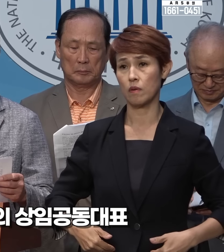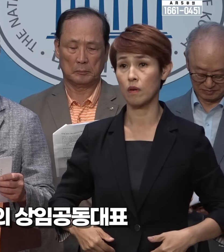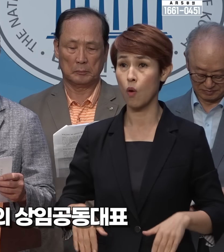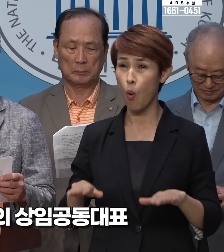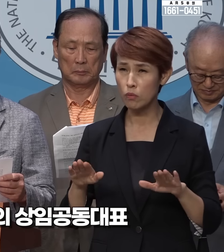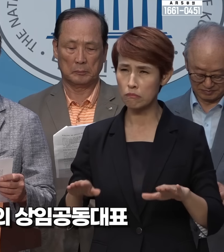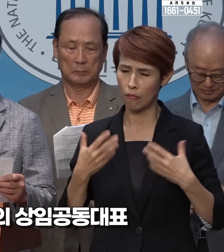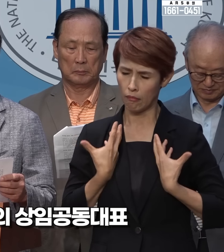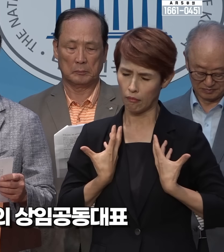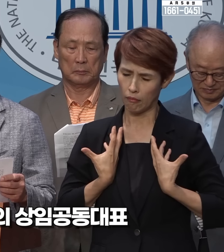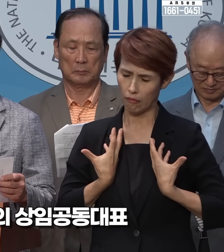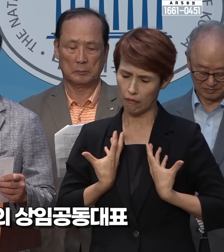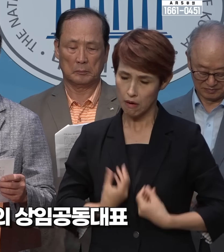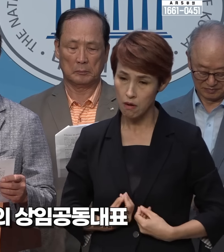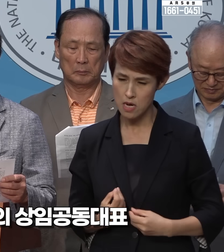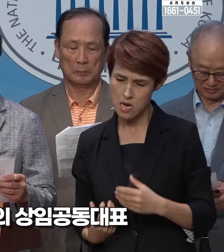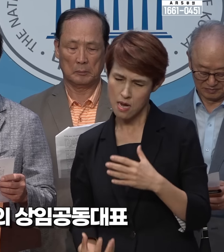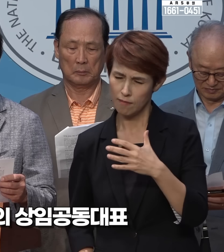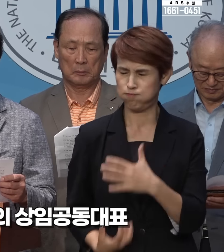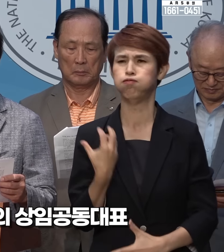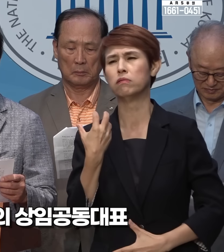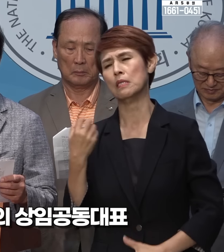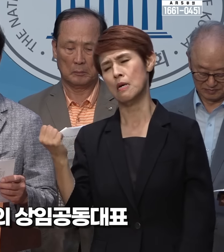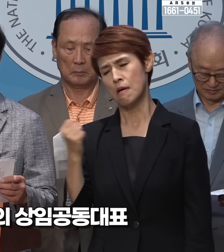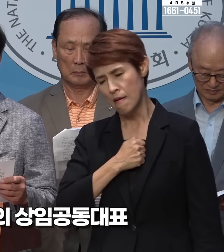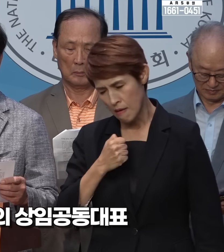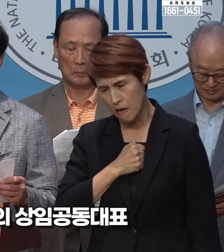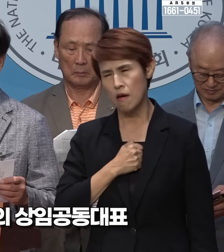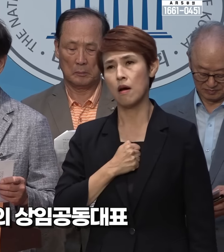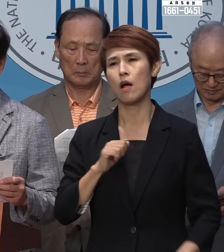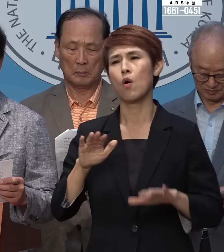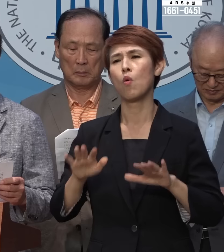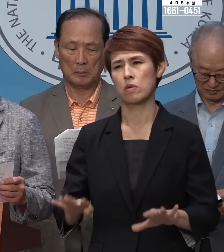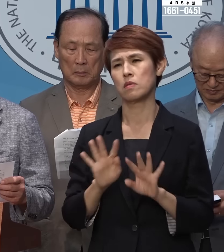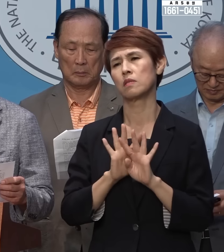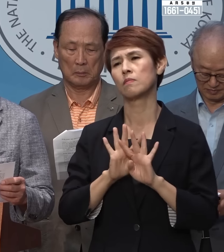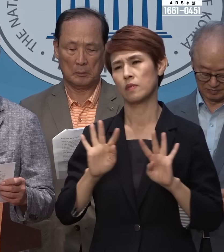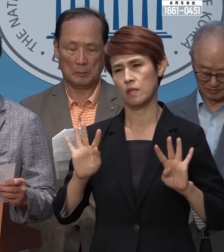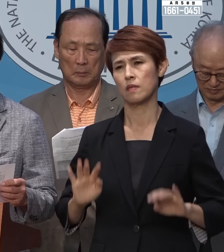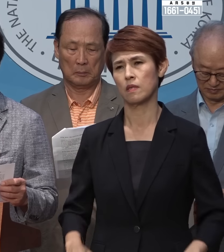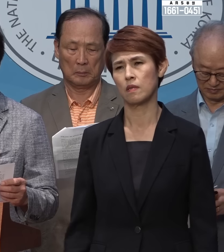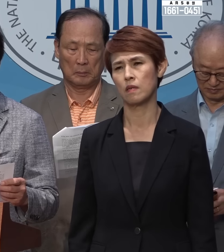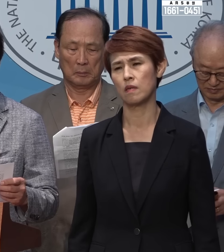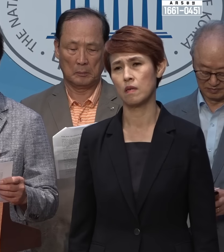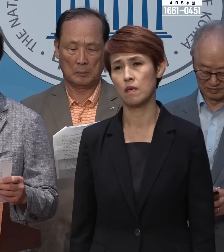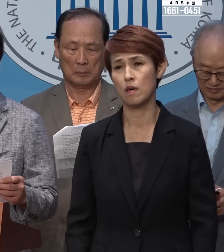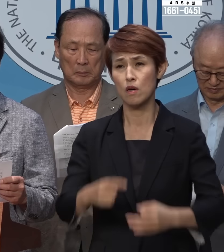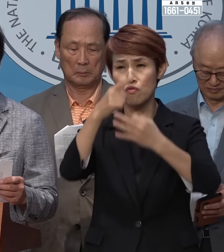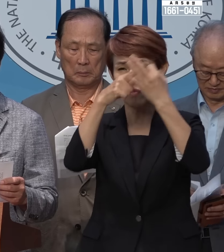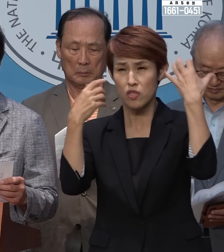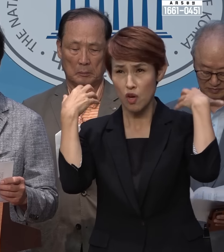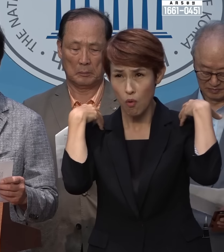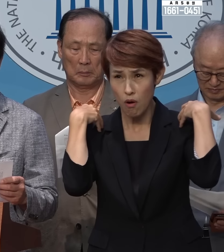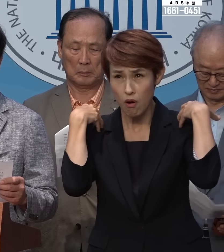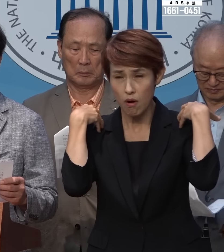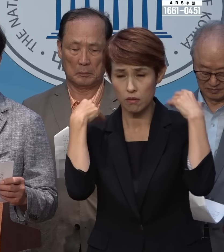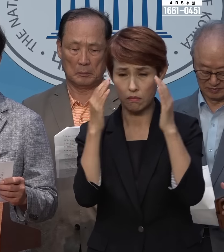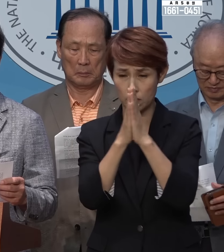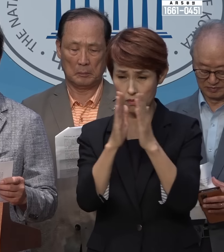우리는 참담함과 분노, 개탄의 심정으로 이 자리에 섰습니다. 윤석열 정권이 등장